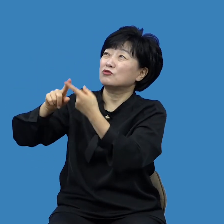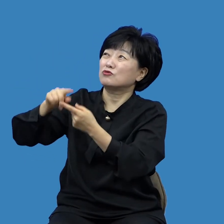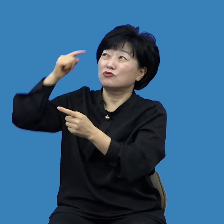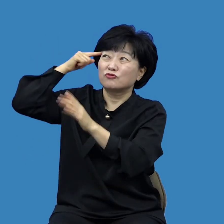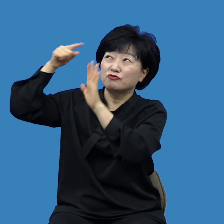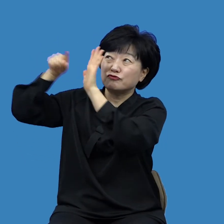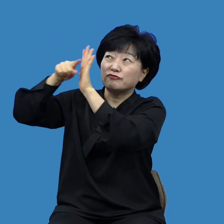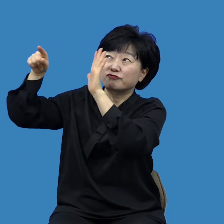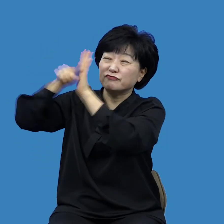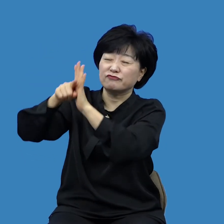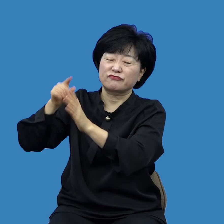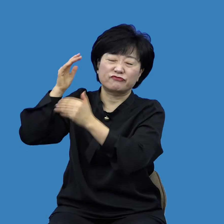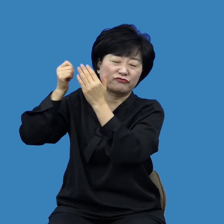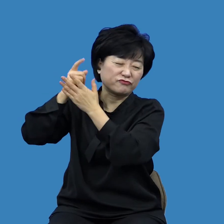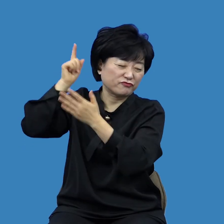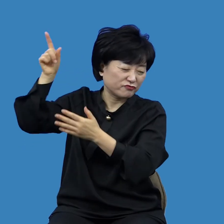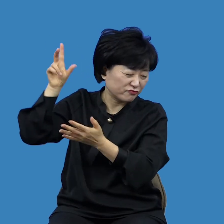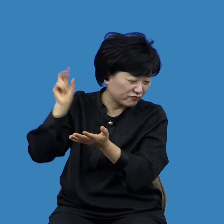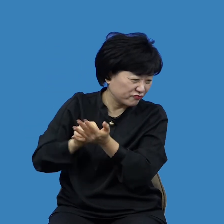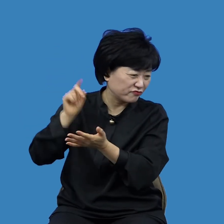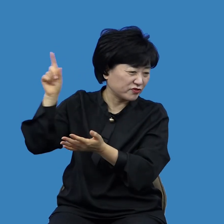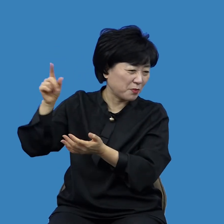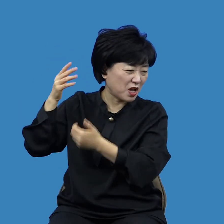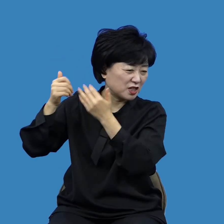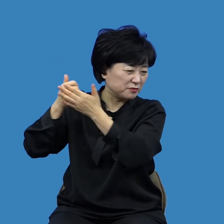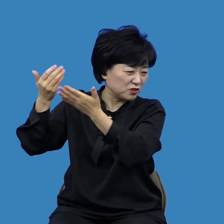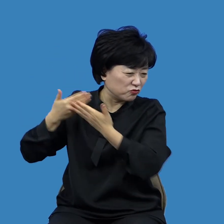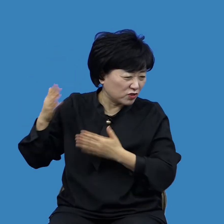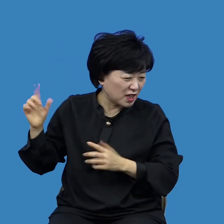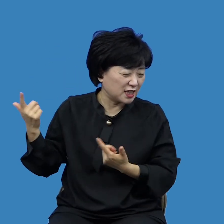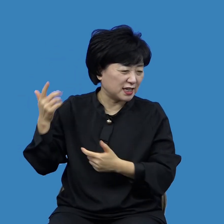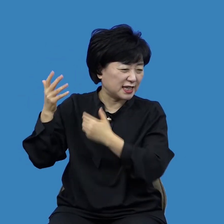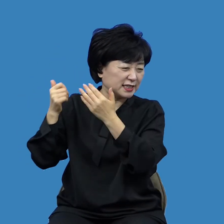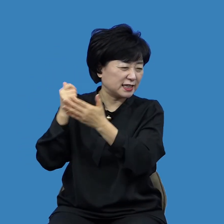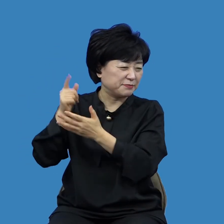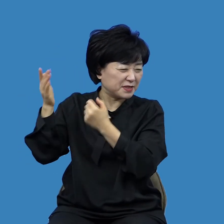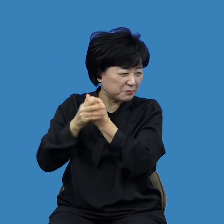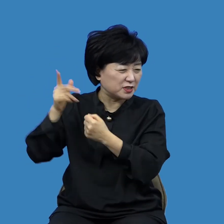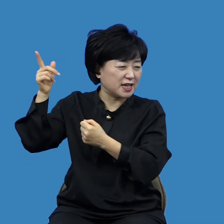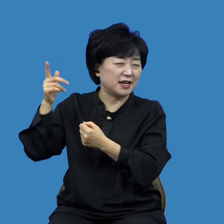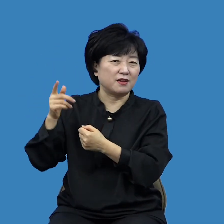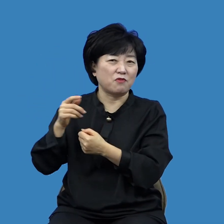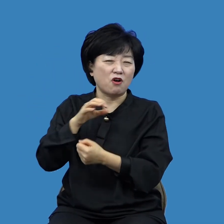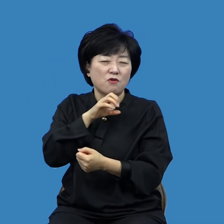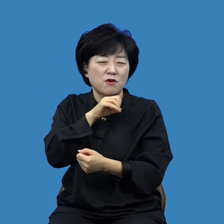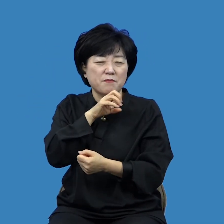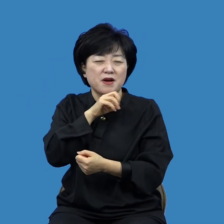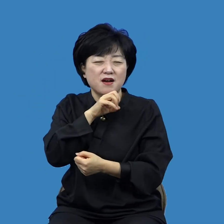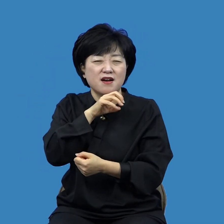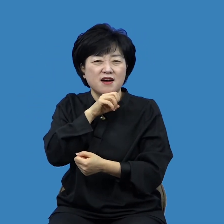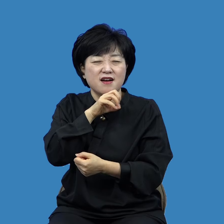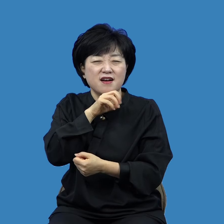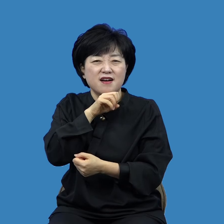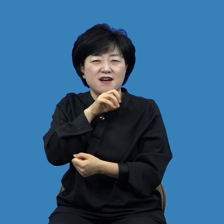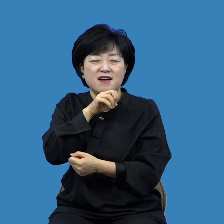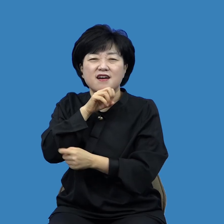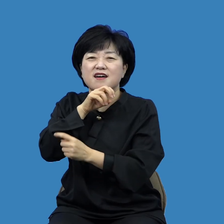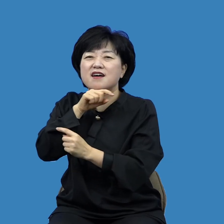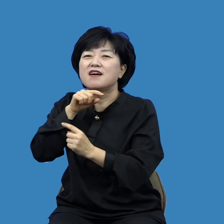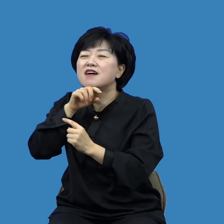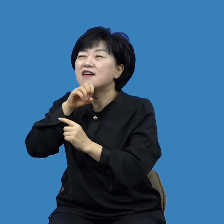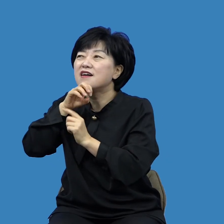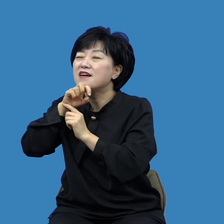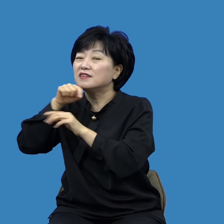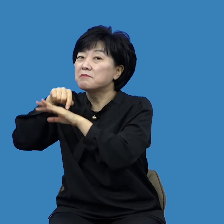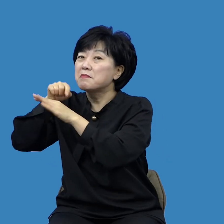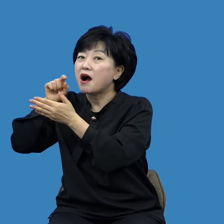계속 하나님에 대해서 이게 안 해주셔서 뭐가 어쩌고, 하나님한테 시험 들고 원망하고 불평하고. 이 마음이 어디서부터 가꾸어진 거예요?